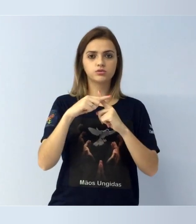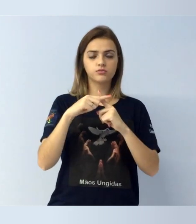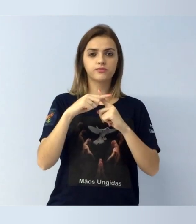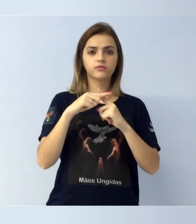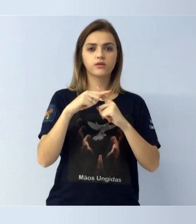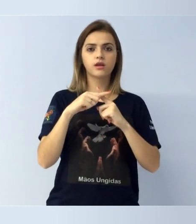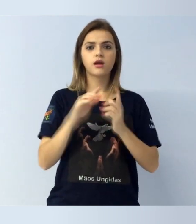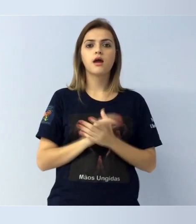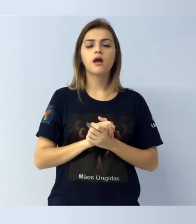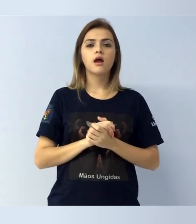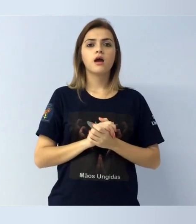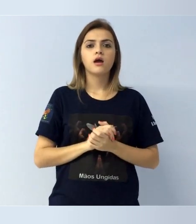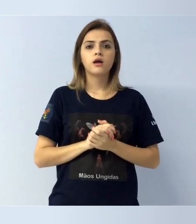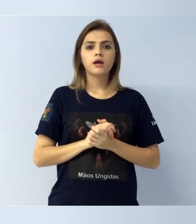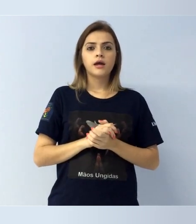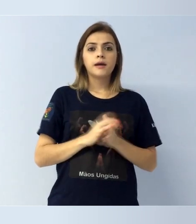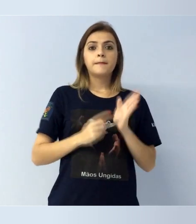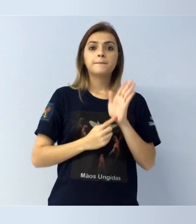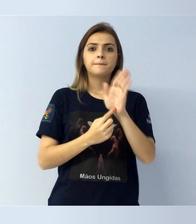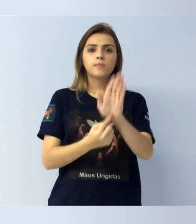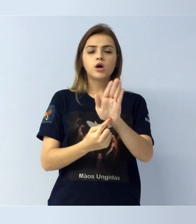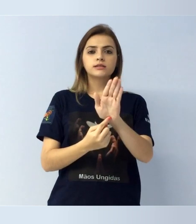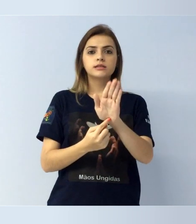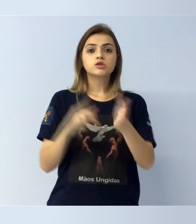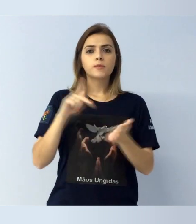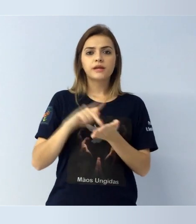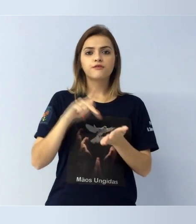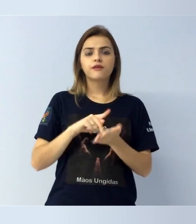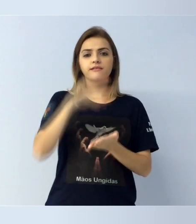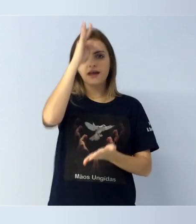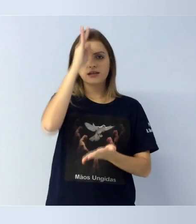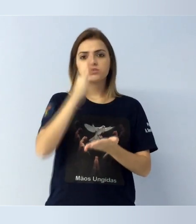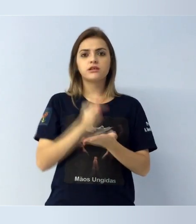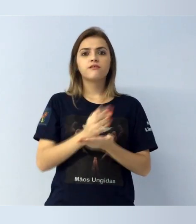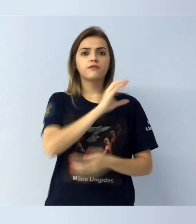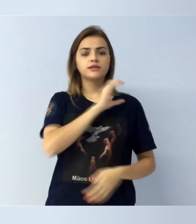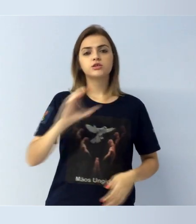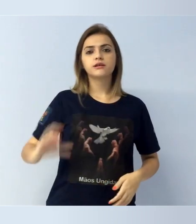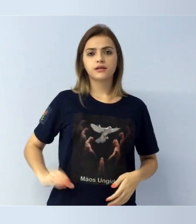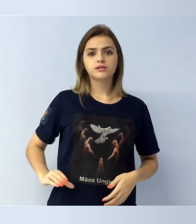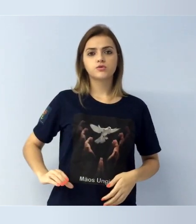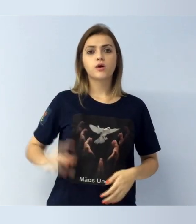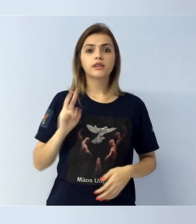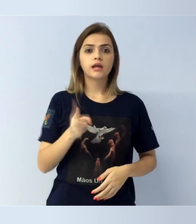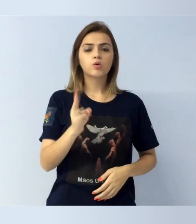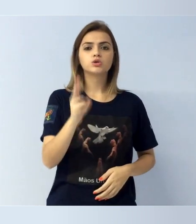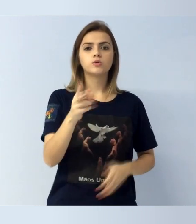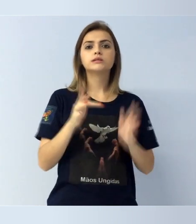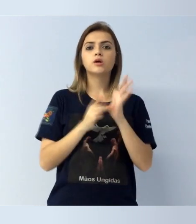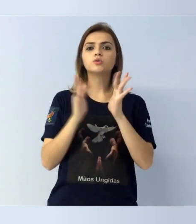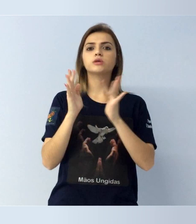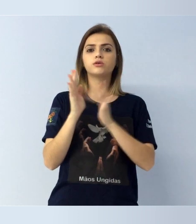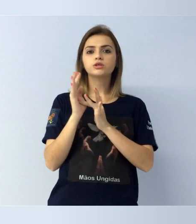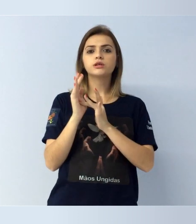religioso. Trata-se da exteriorização concreta da fé cristã, da continuação histórica